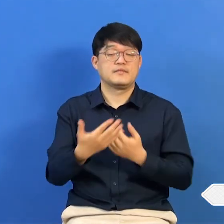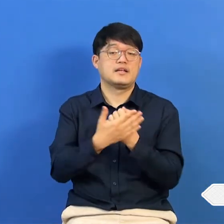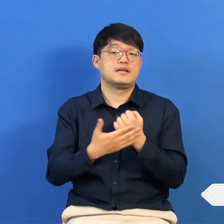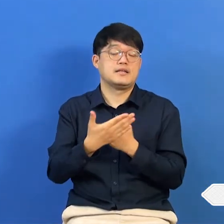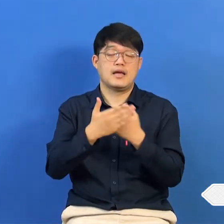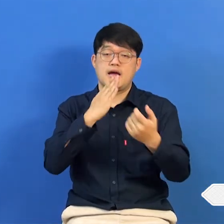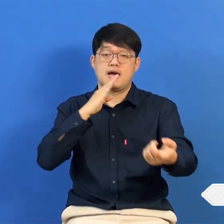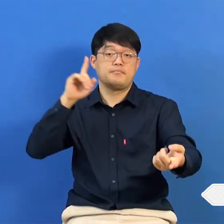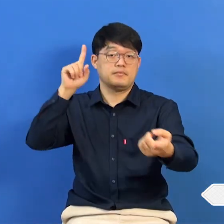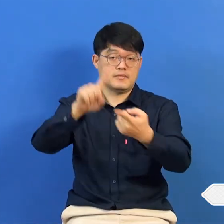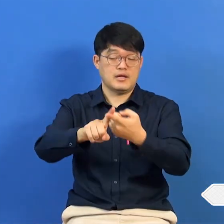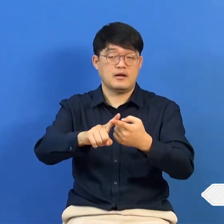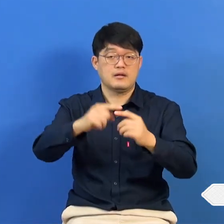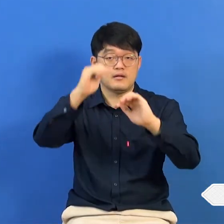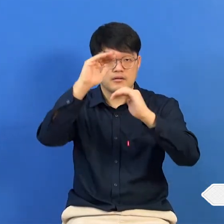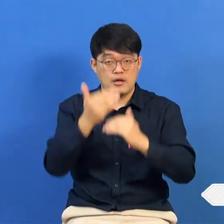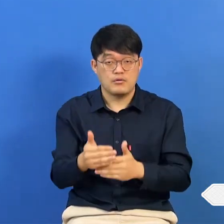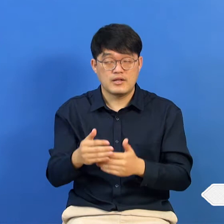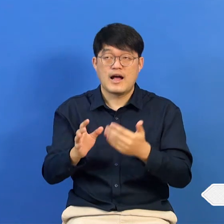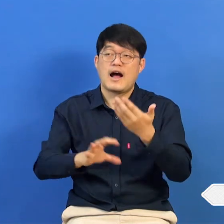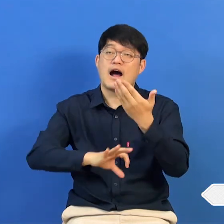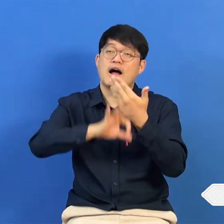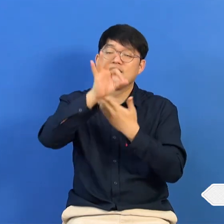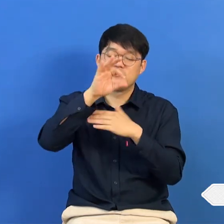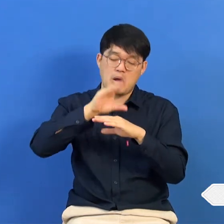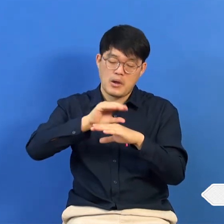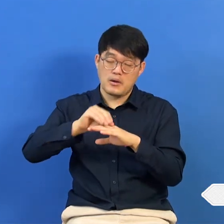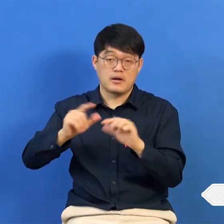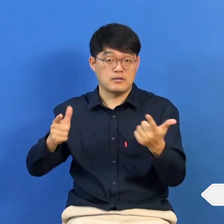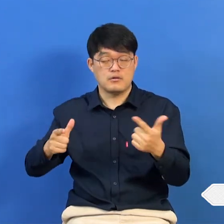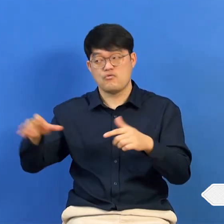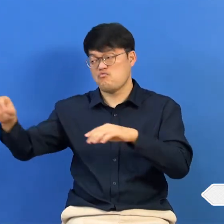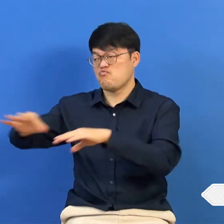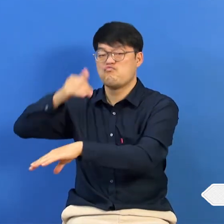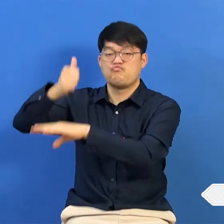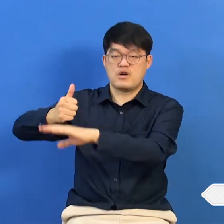합당한 이미지는 아침 이슬 그런 게 아니고 왕입니다.